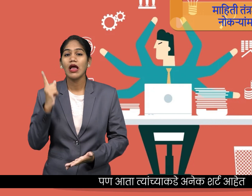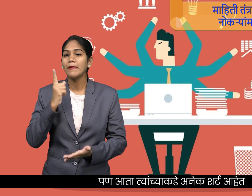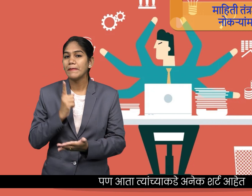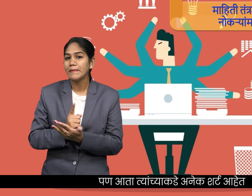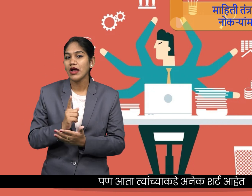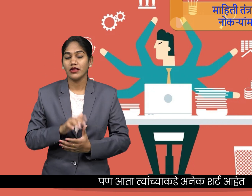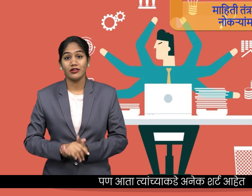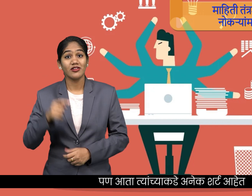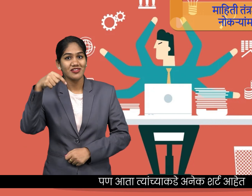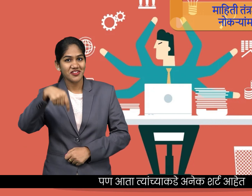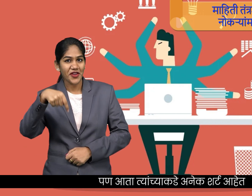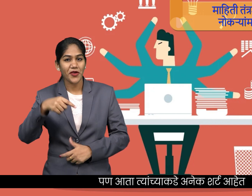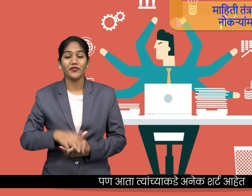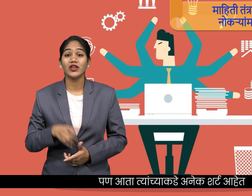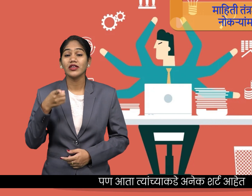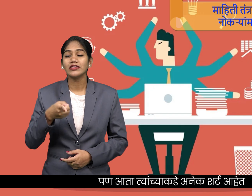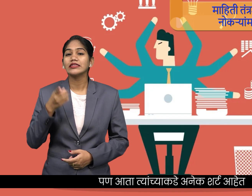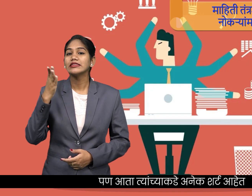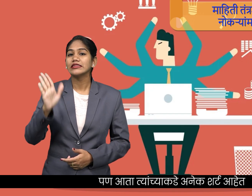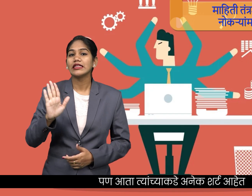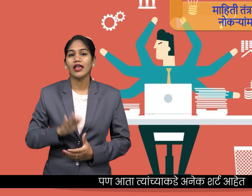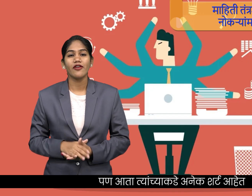पण आता त्याच्याकडे अनेक शर्ट आणि